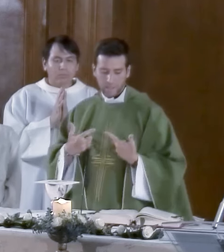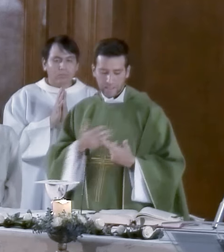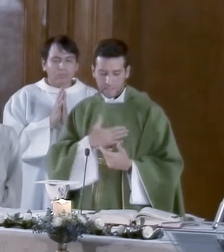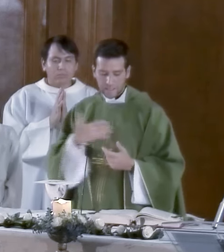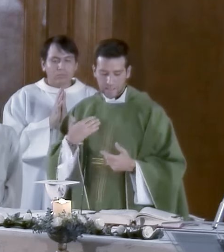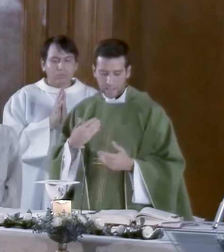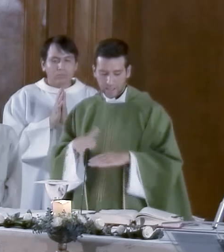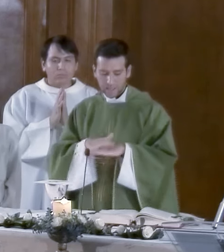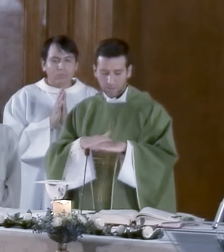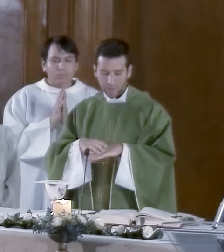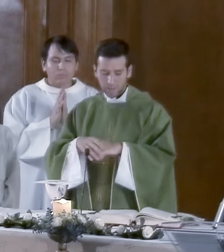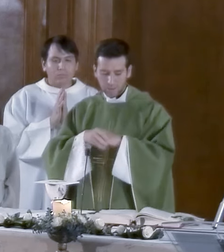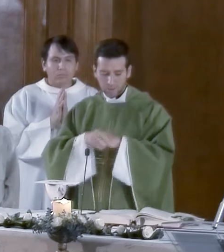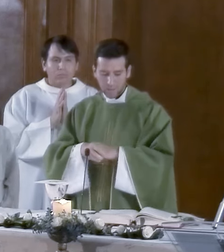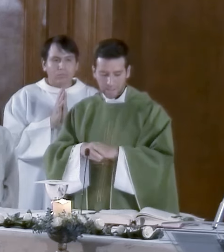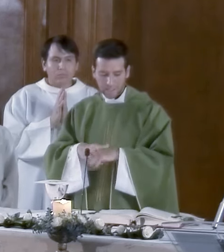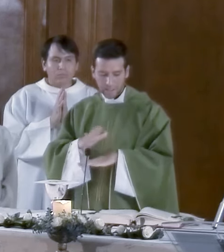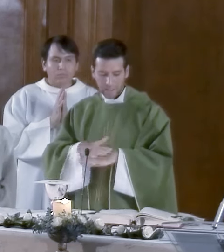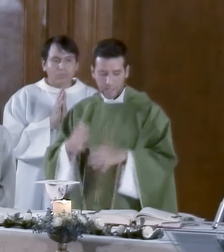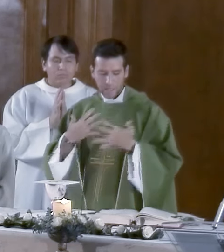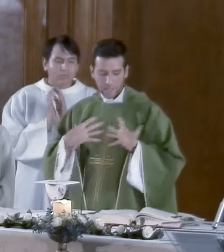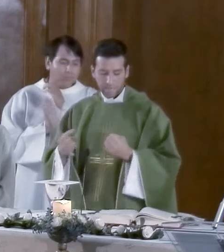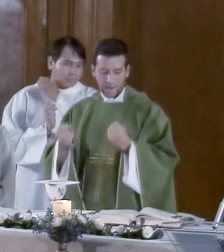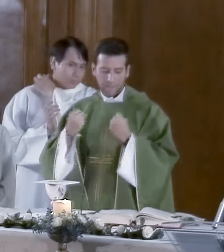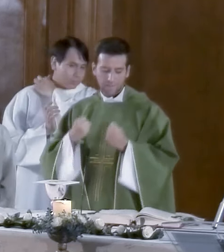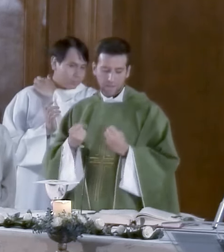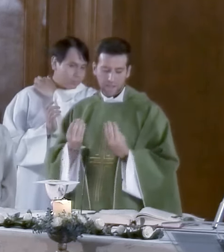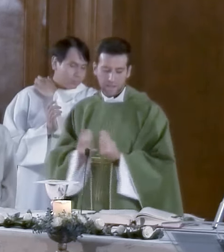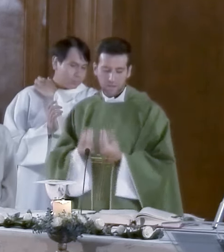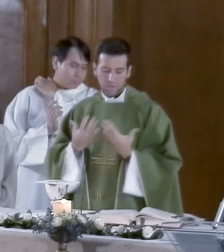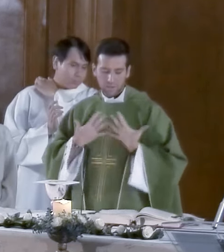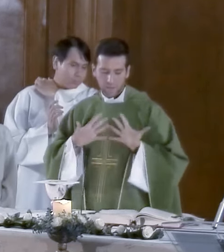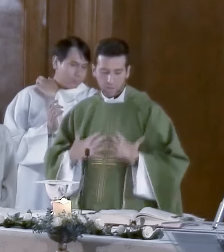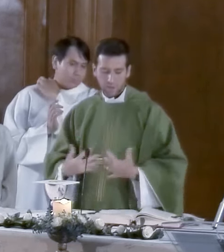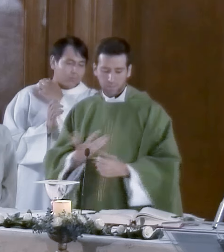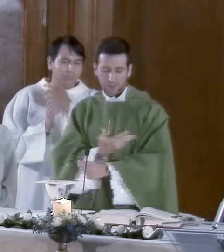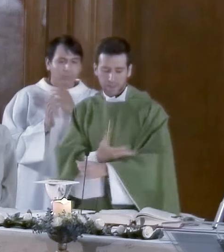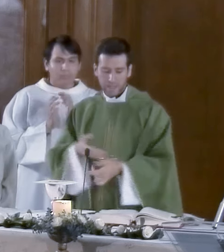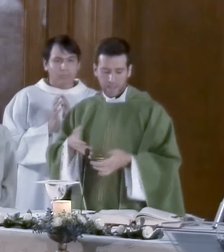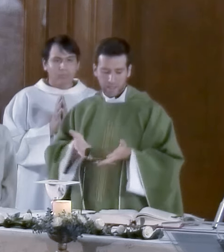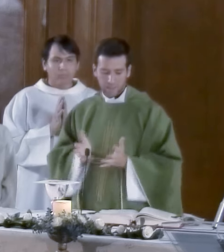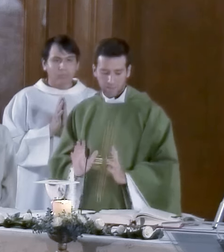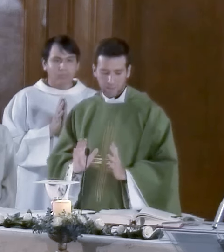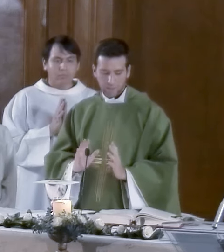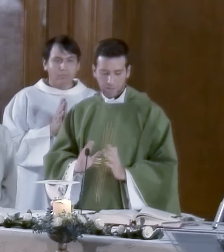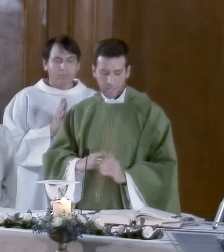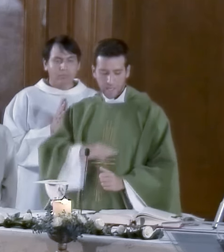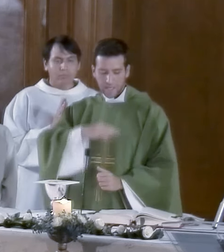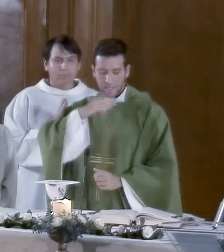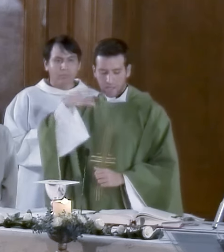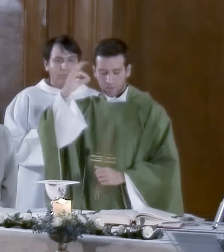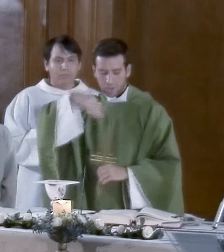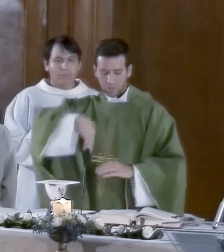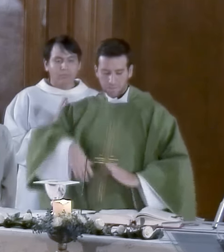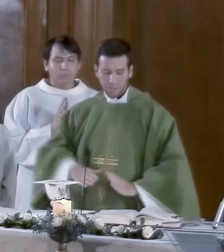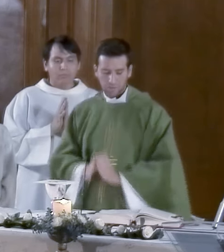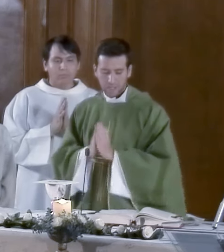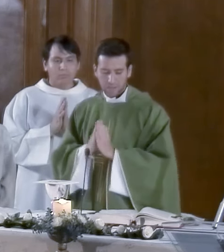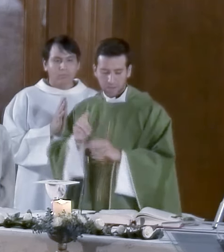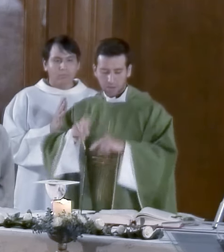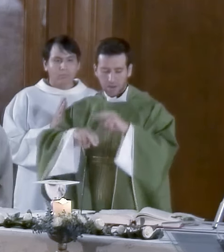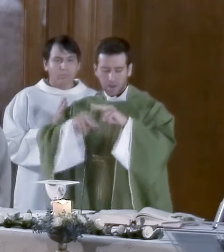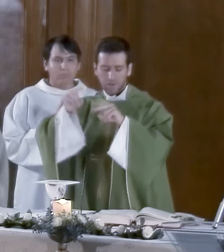inmolación quisiste devolvernos tu amistad, para que, fortalecidos con el cuerpo y la sangre de tu Hijo y llenos de su